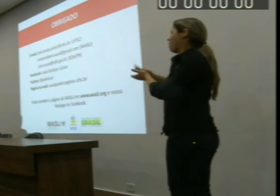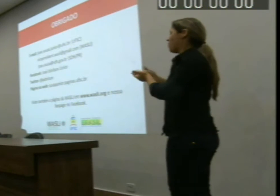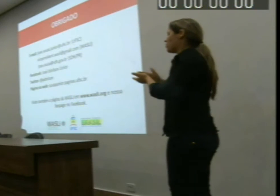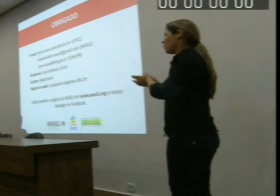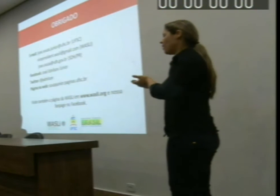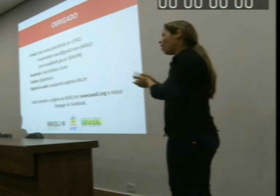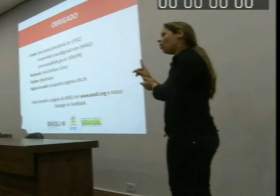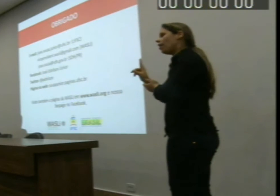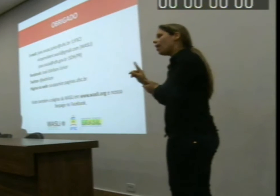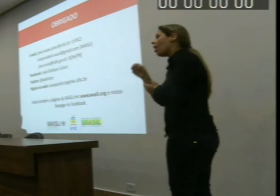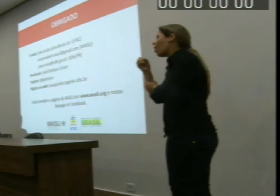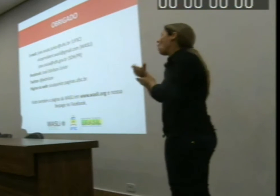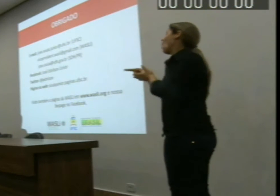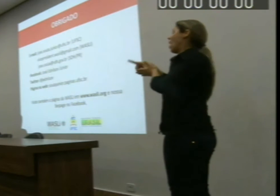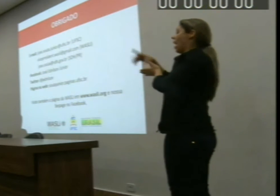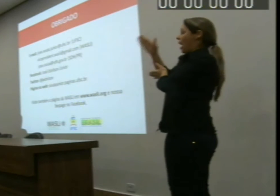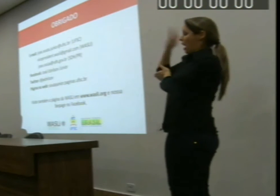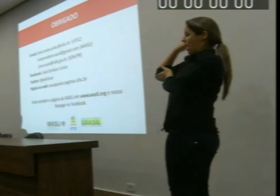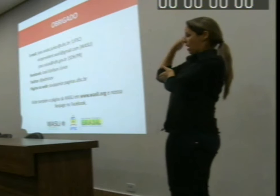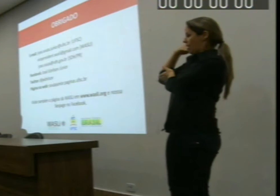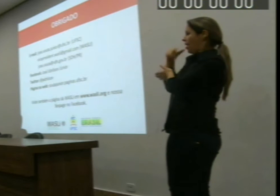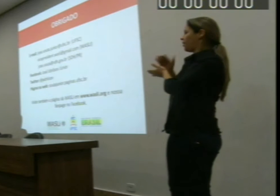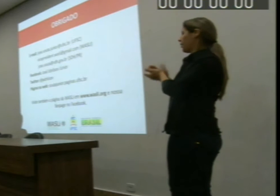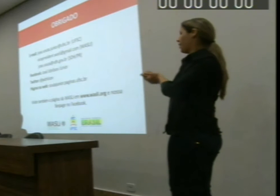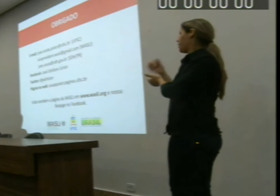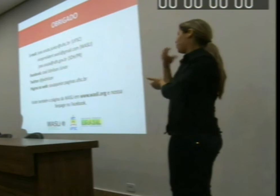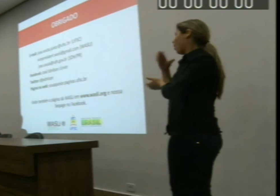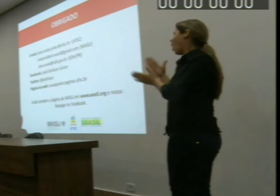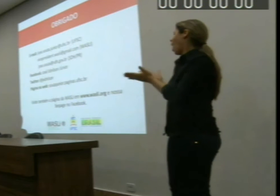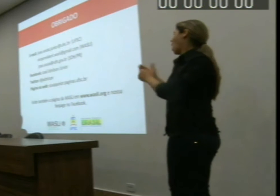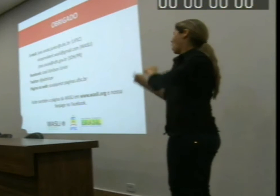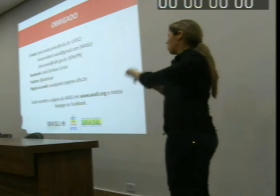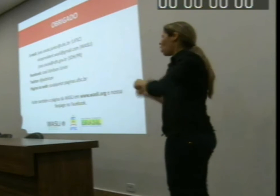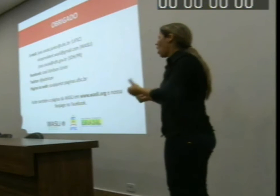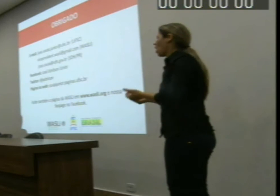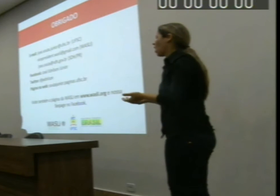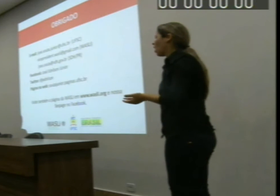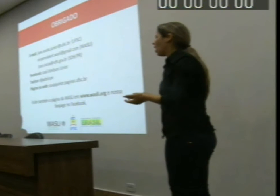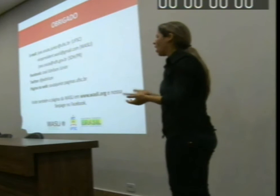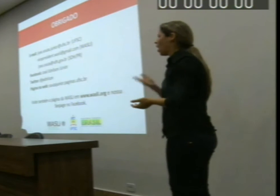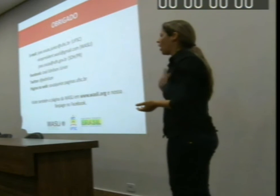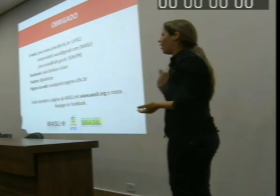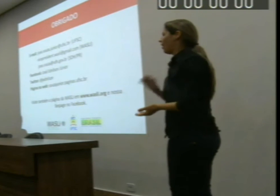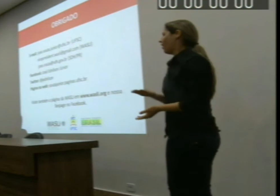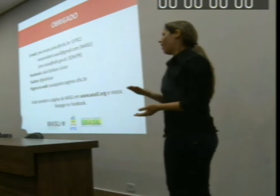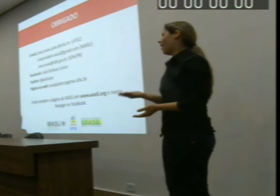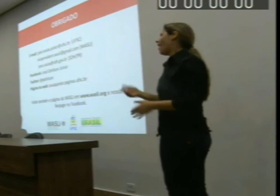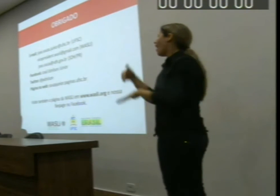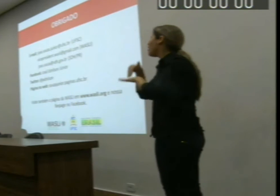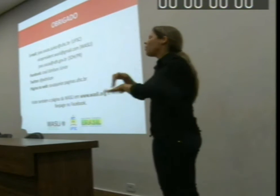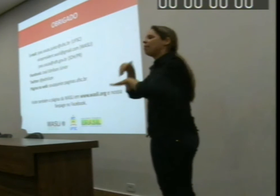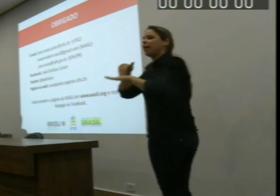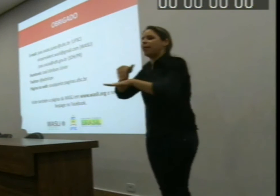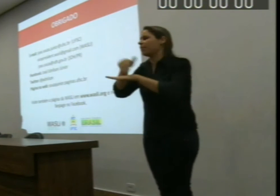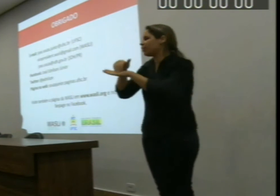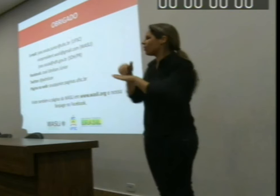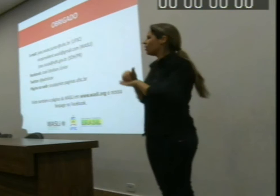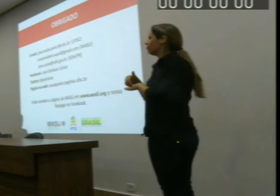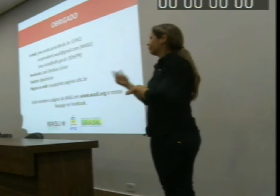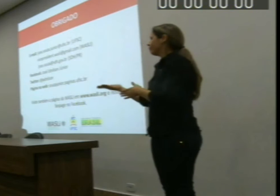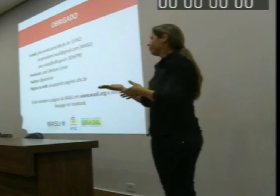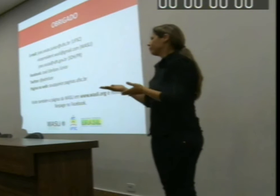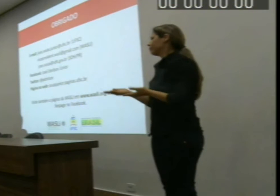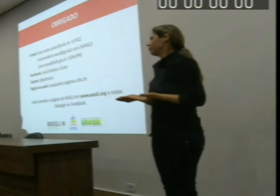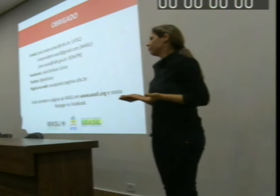que não não tenha tido competência realmente n e tá um lugar errado uma hora errada